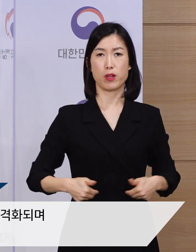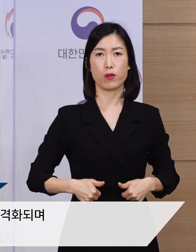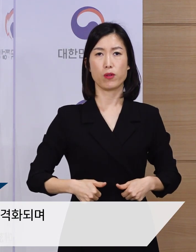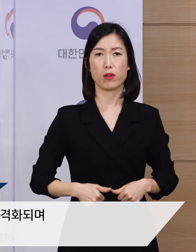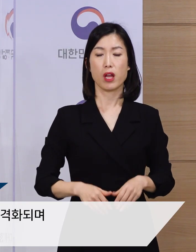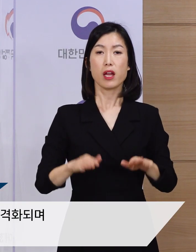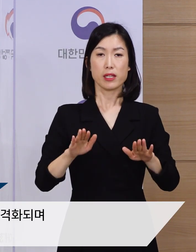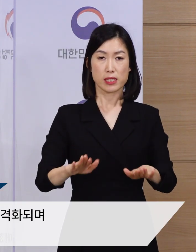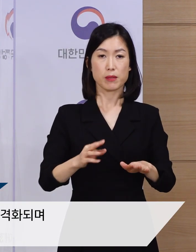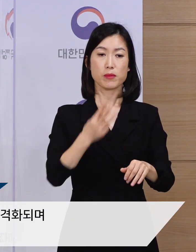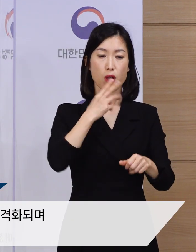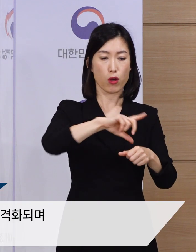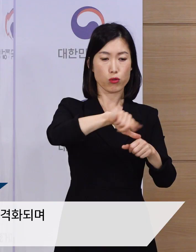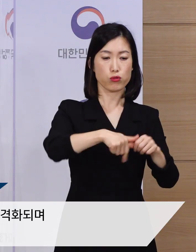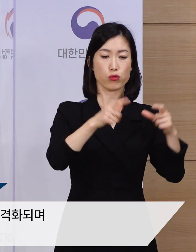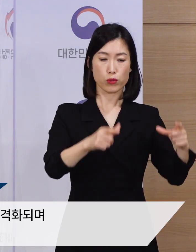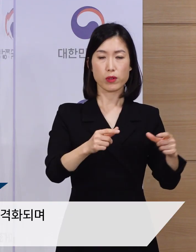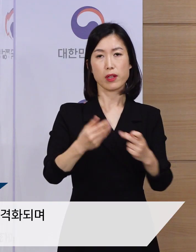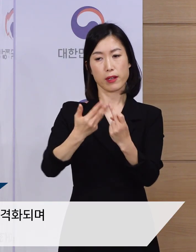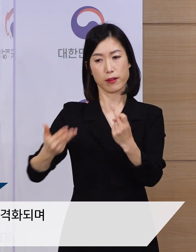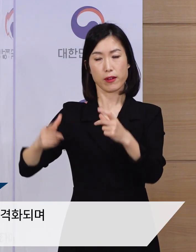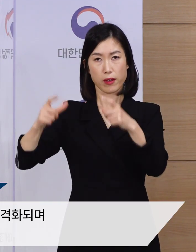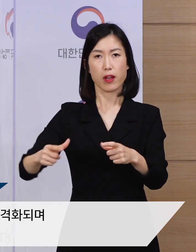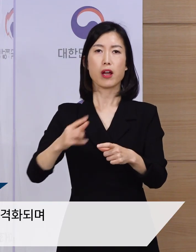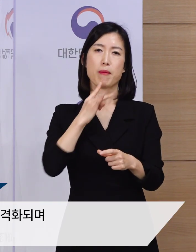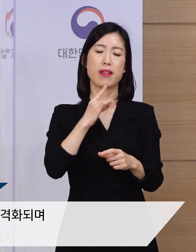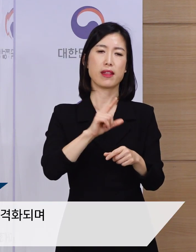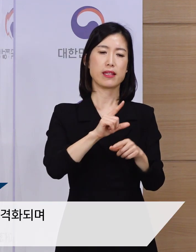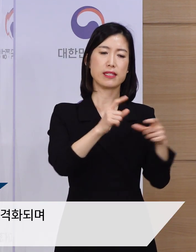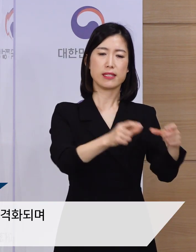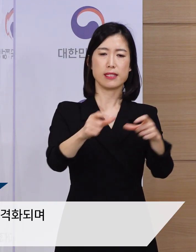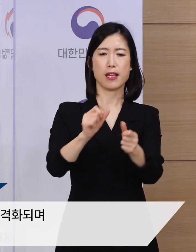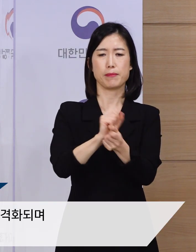지금은 수도권과 강원도에서 지역사회 유행이